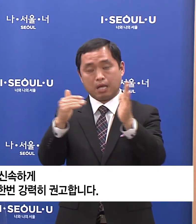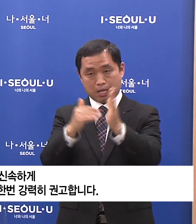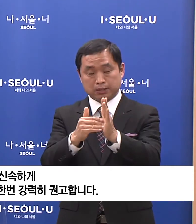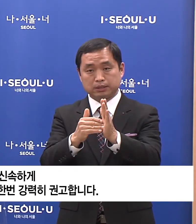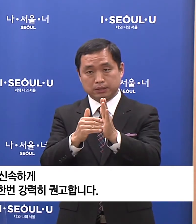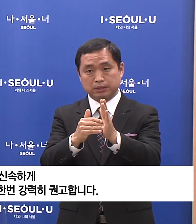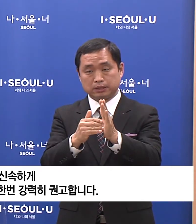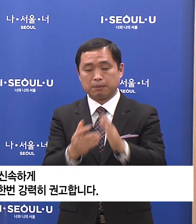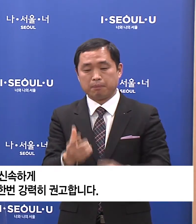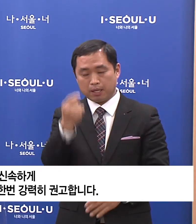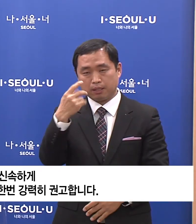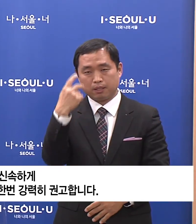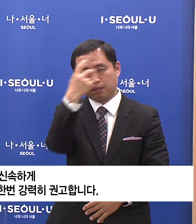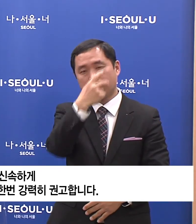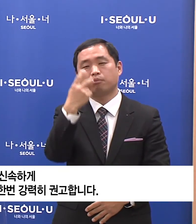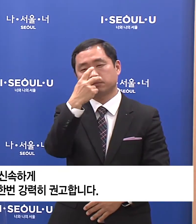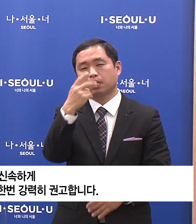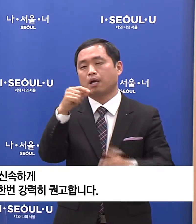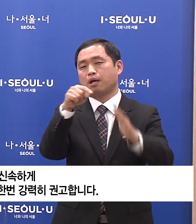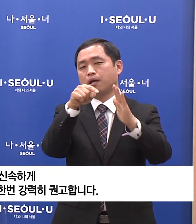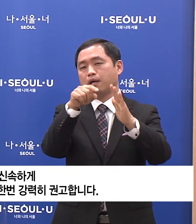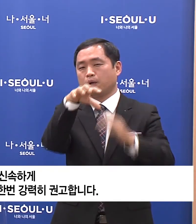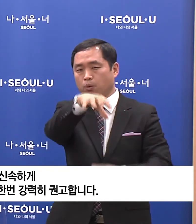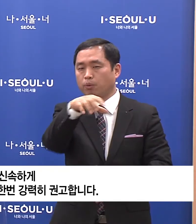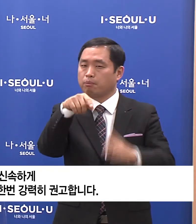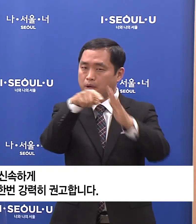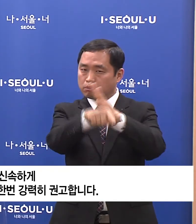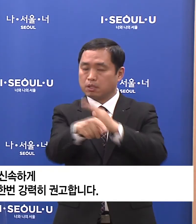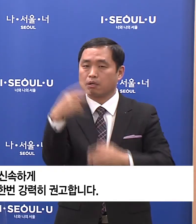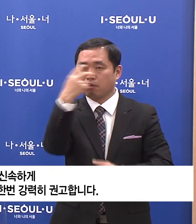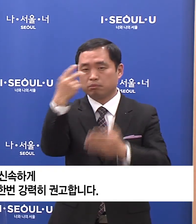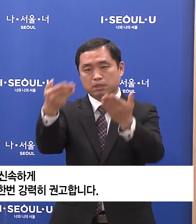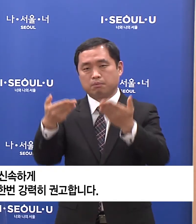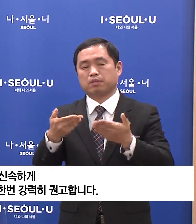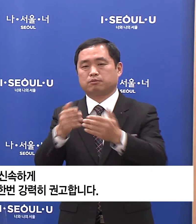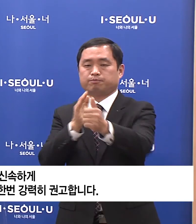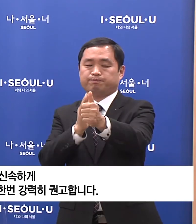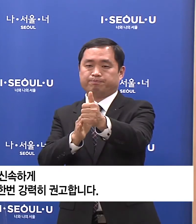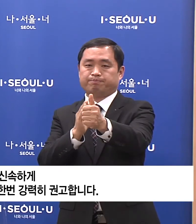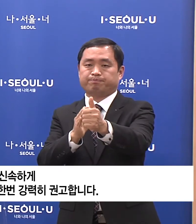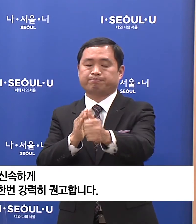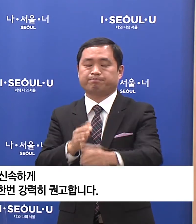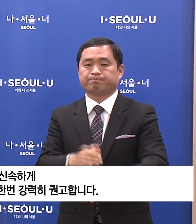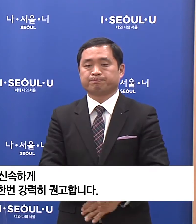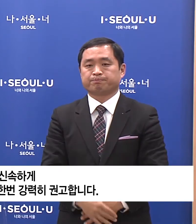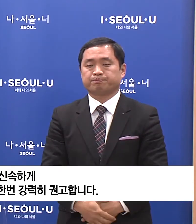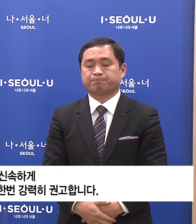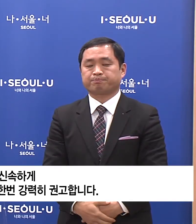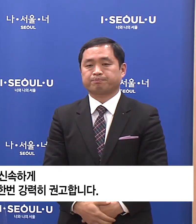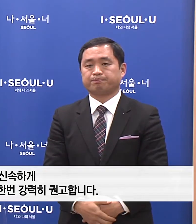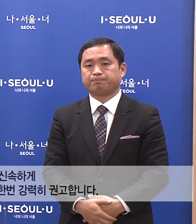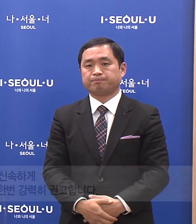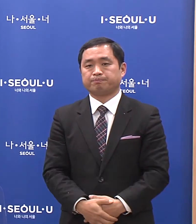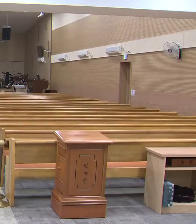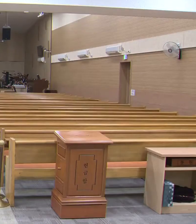가까운 선별 질서를 찾아 검사를 받으실 것을 다시 한번 강력히 권고합니다